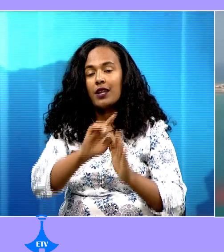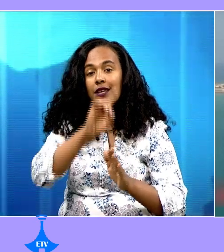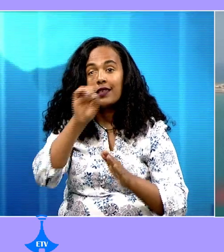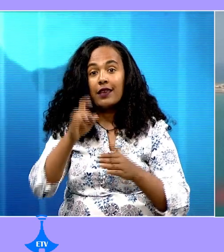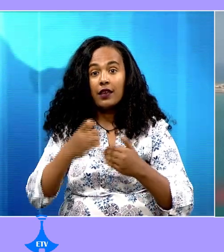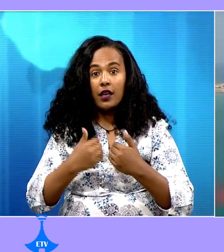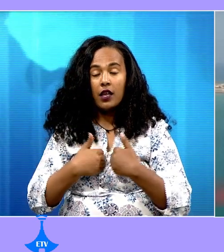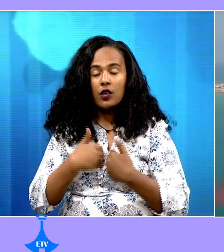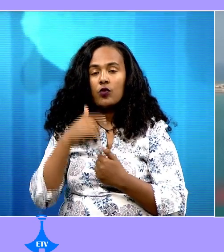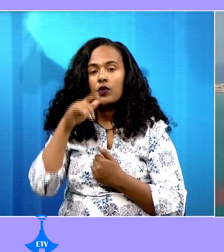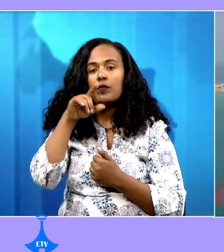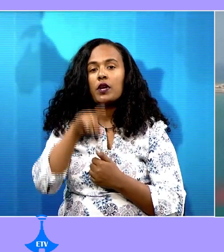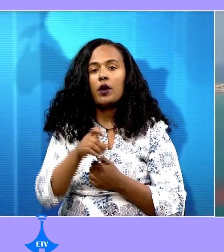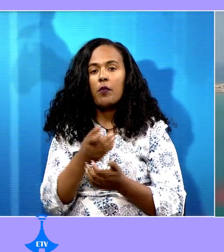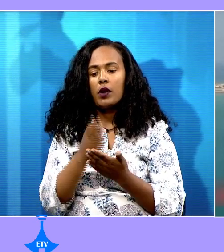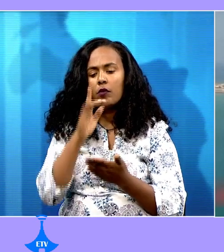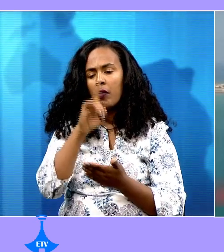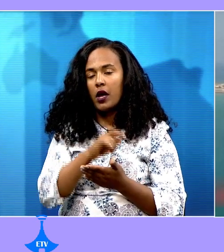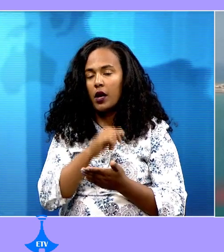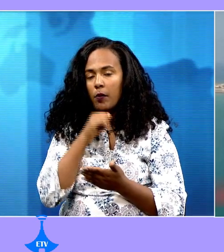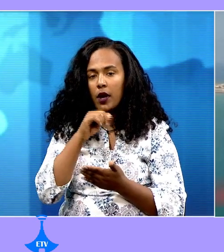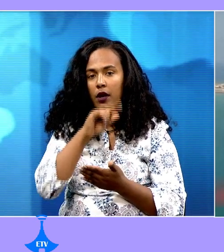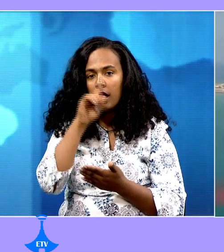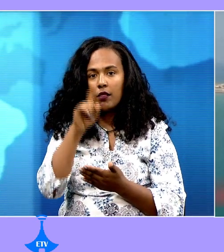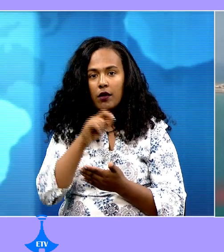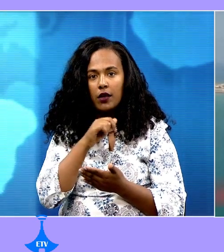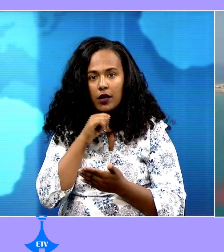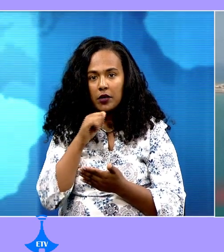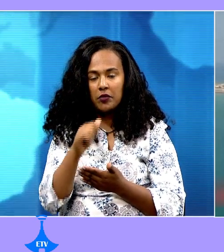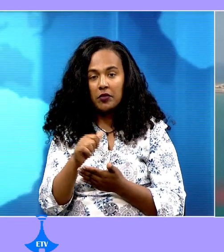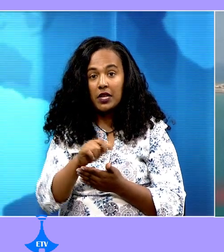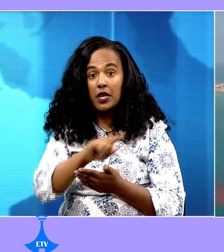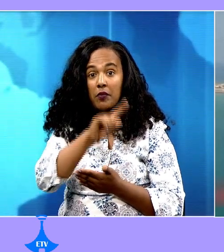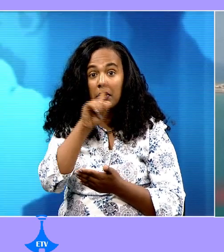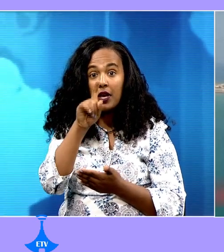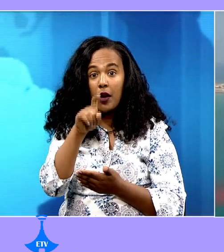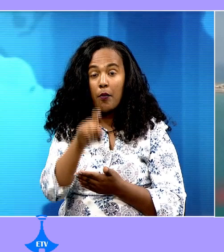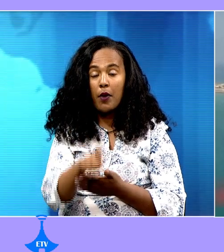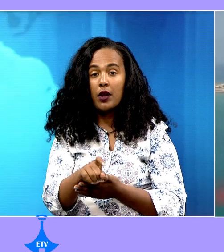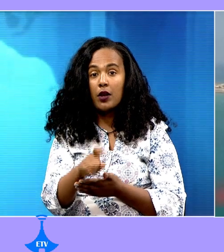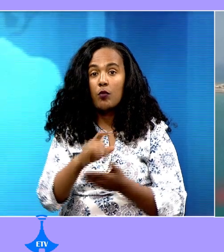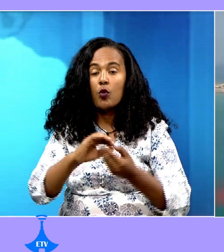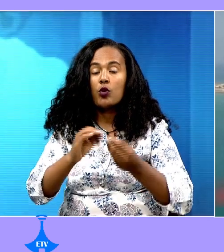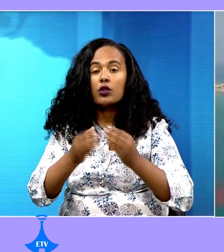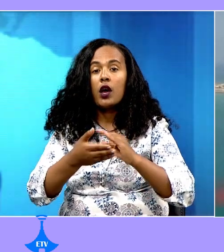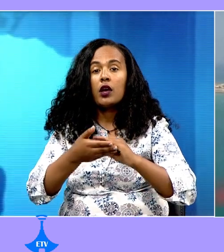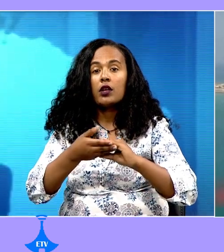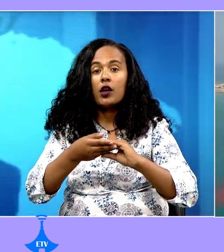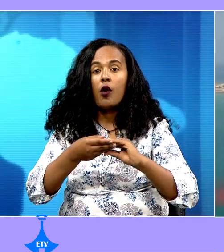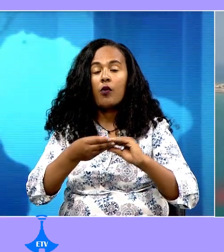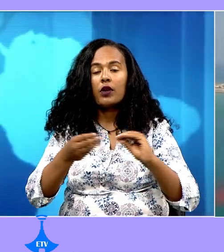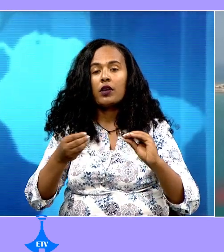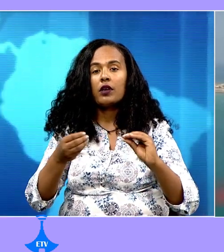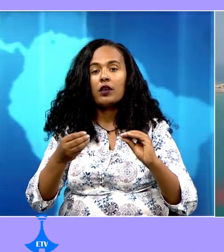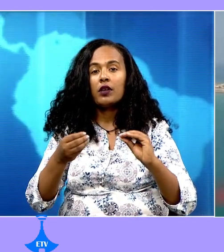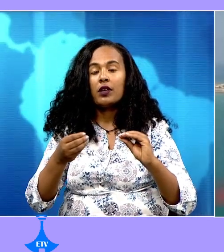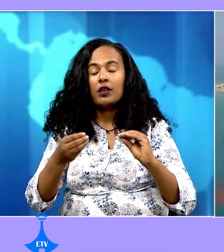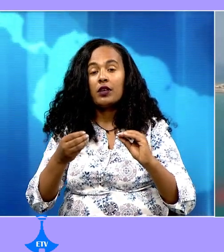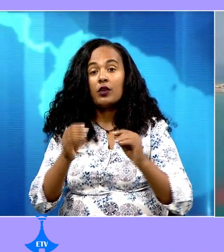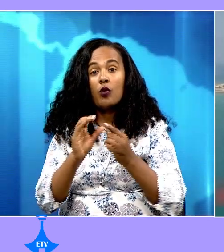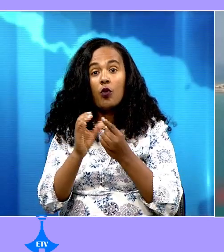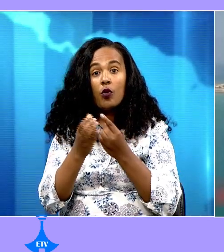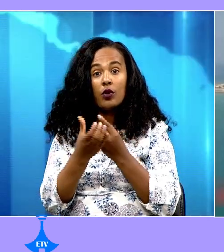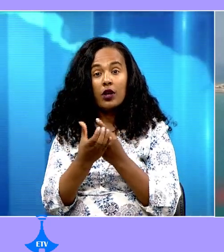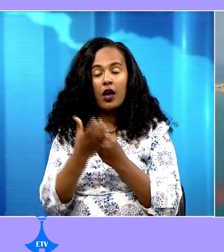ነው የሚገባንን ነው። የማይገባንን አልጠየቅንም። ለሚገባን ደግሞ ታሪካዊ እኛ ሳን ይህን